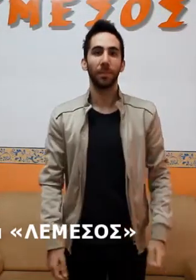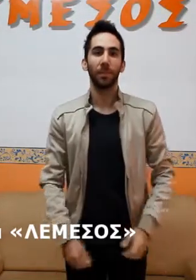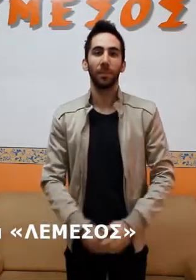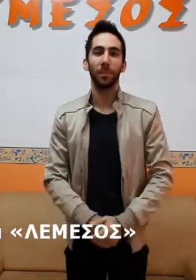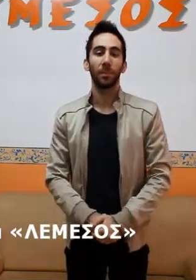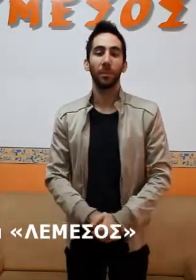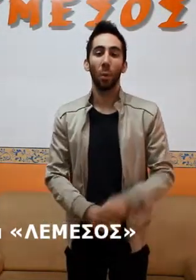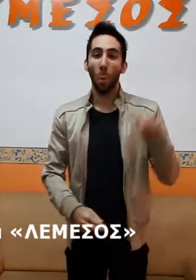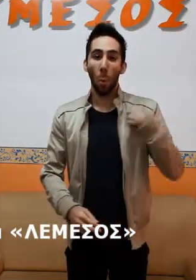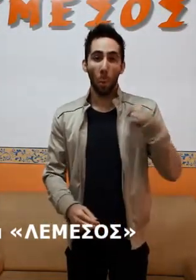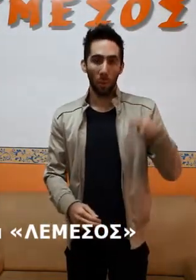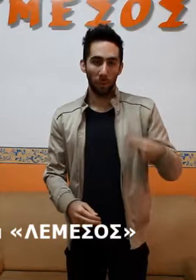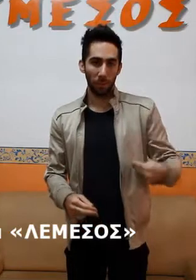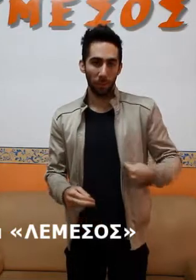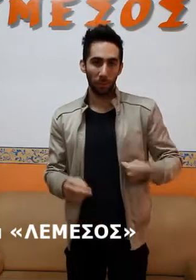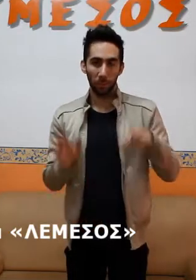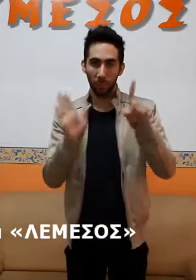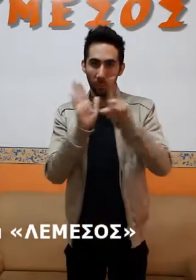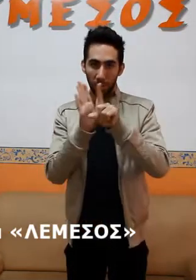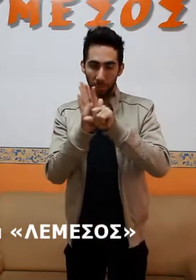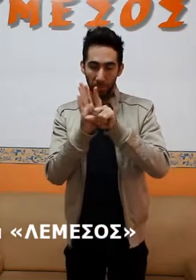Δήμος Λεμεσού, Καρναβάλι